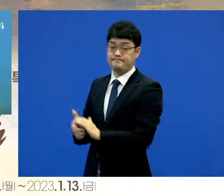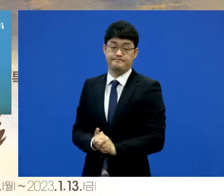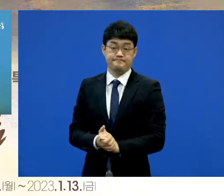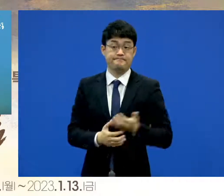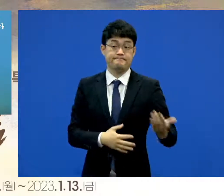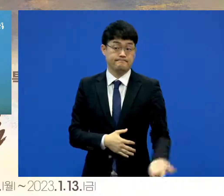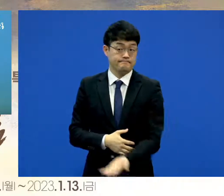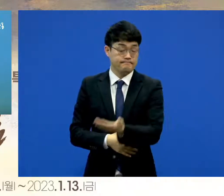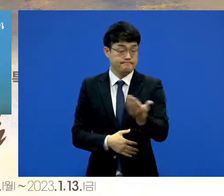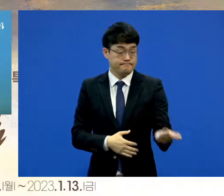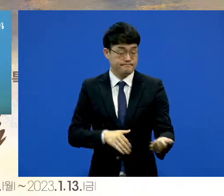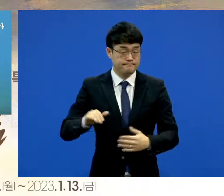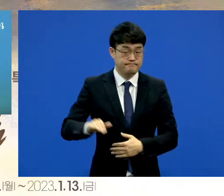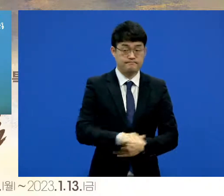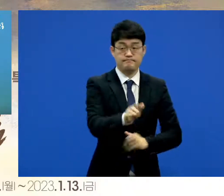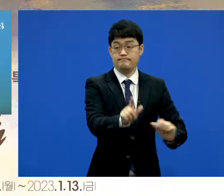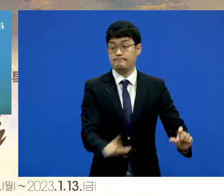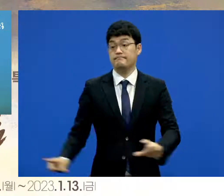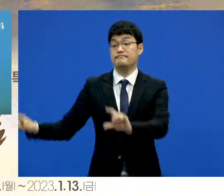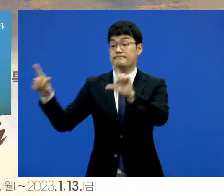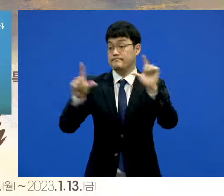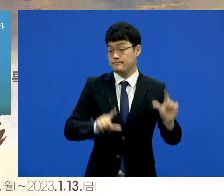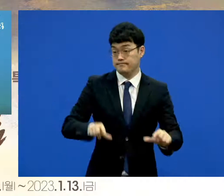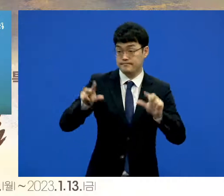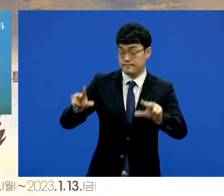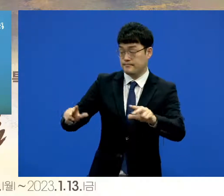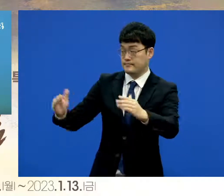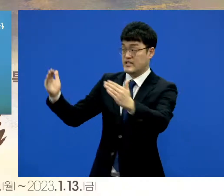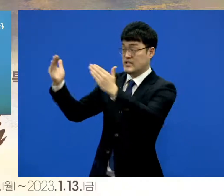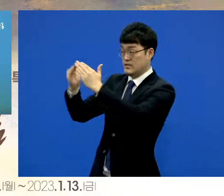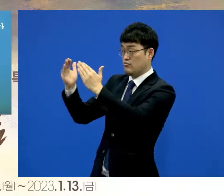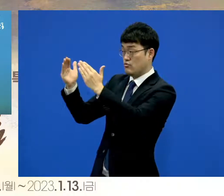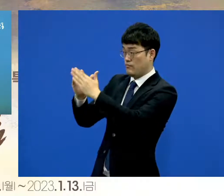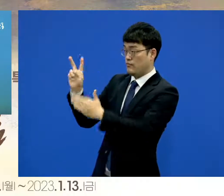사랑하는 성도들, 우리의 삶은 집으로 돌아가는 여정이에요.